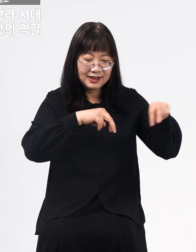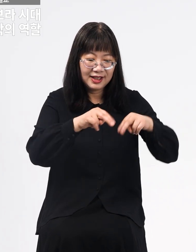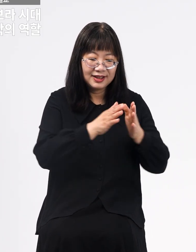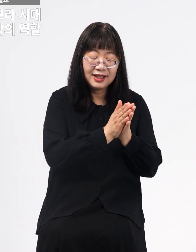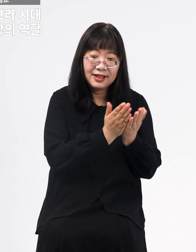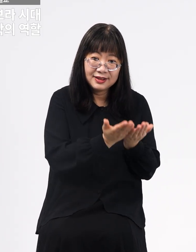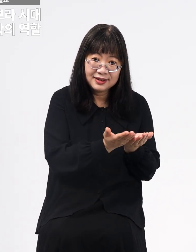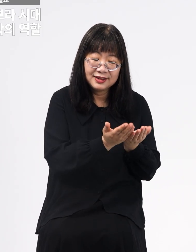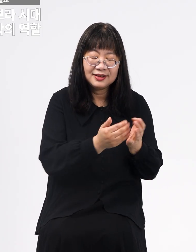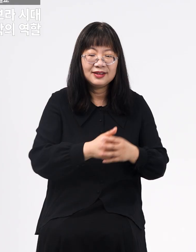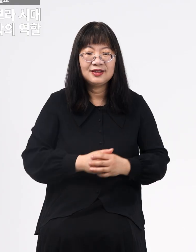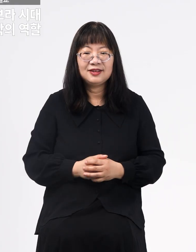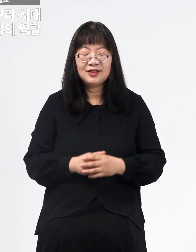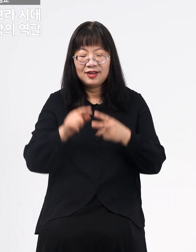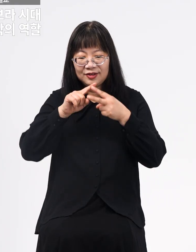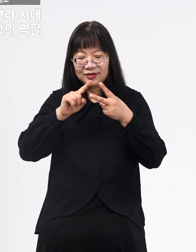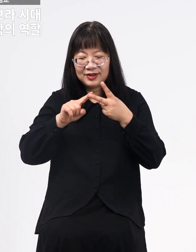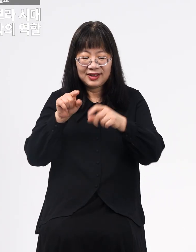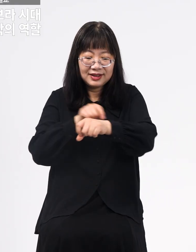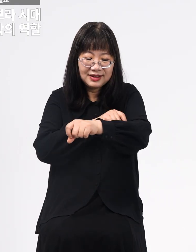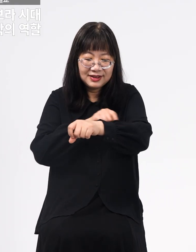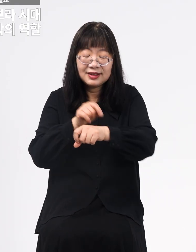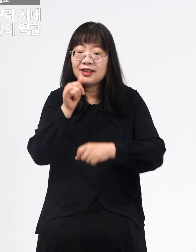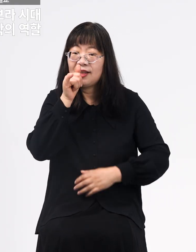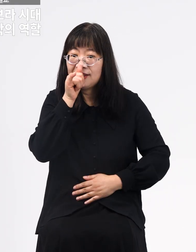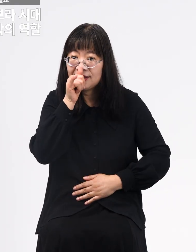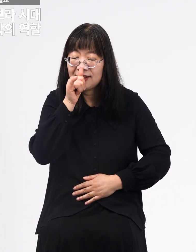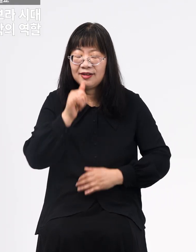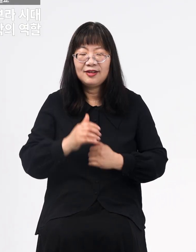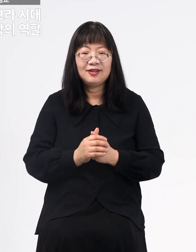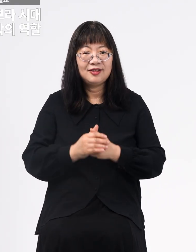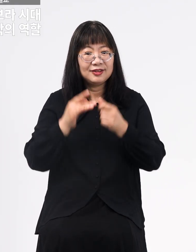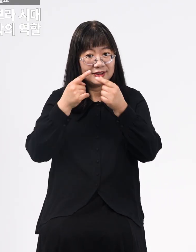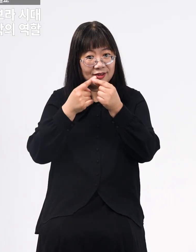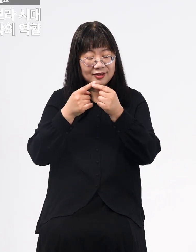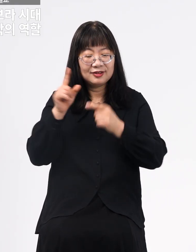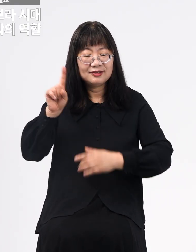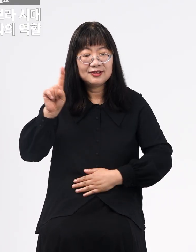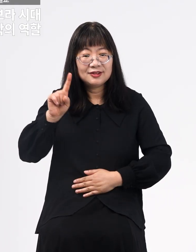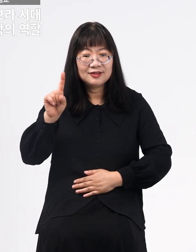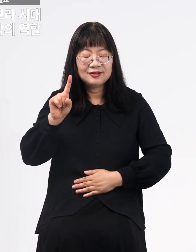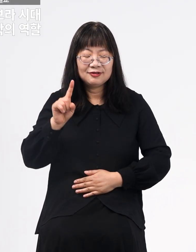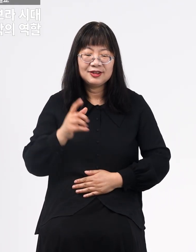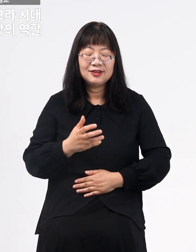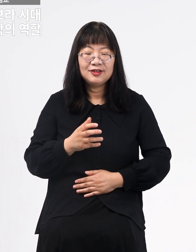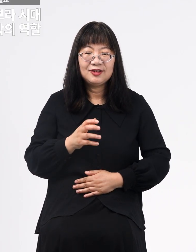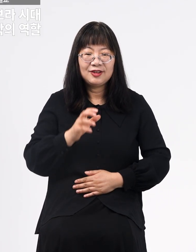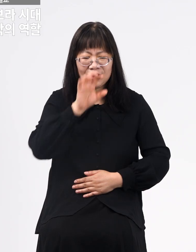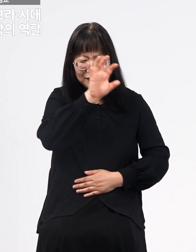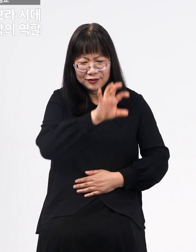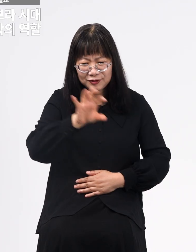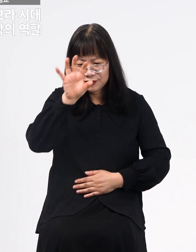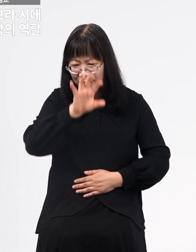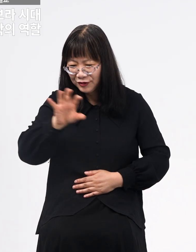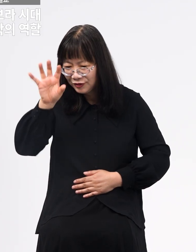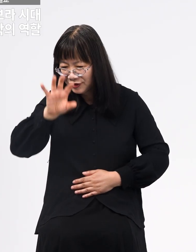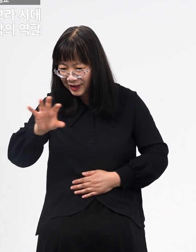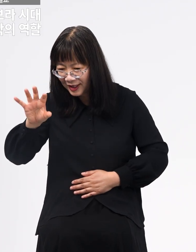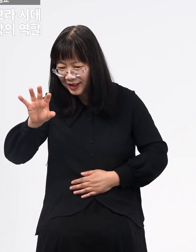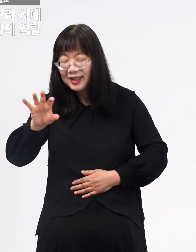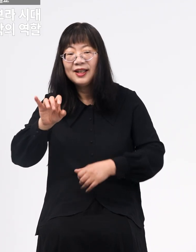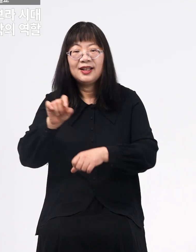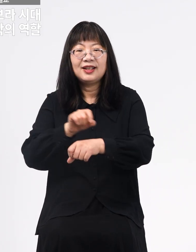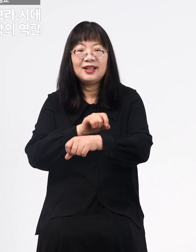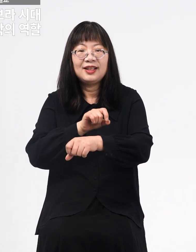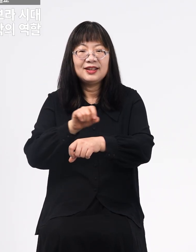사사기는 두 가지 특성이 있습니다. 첫째는 순환적 역사입니다.